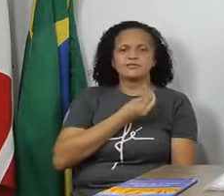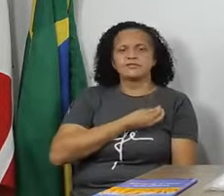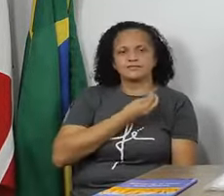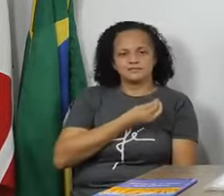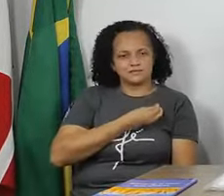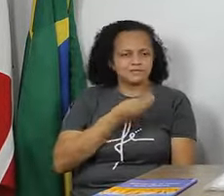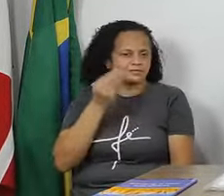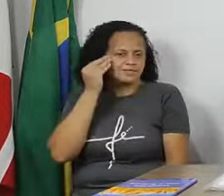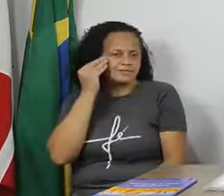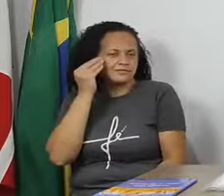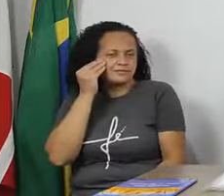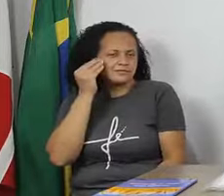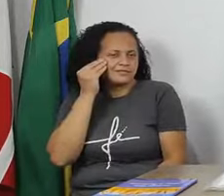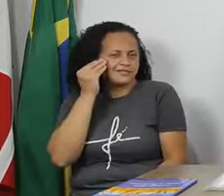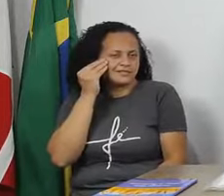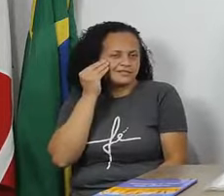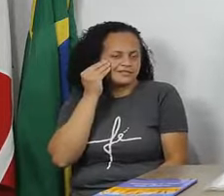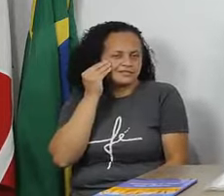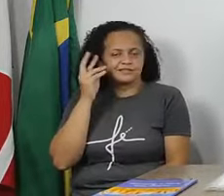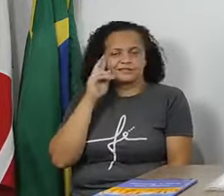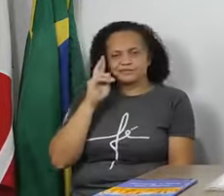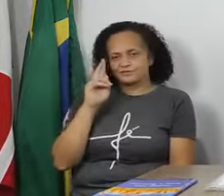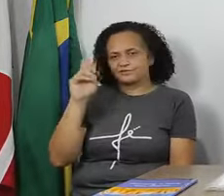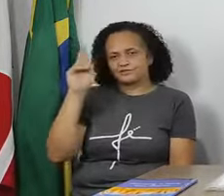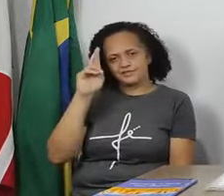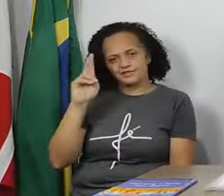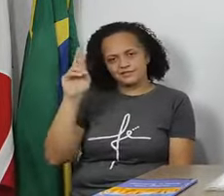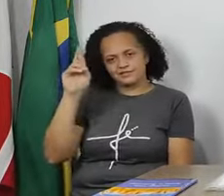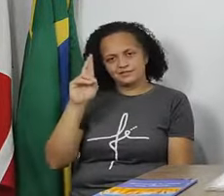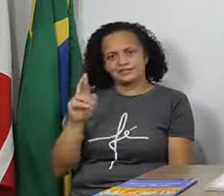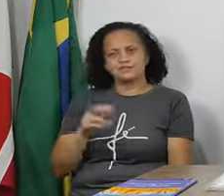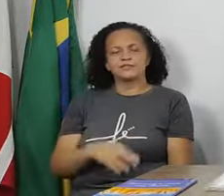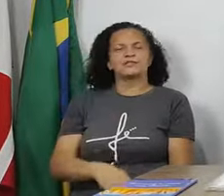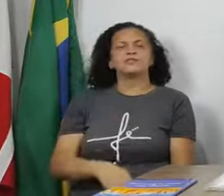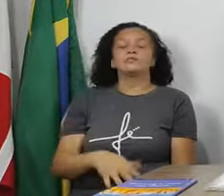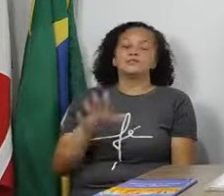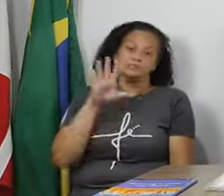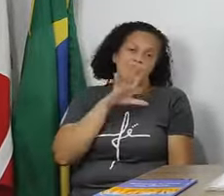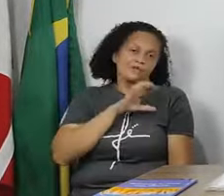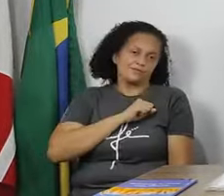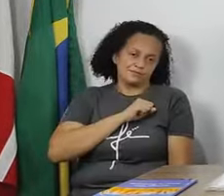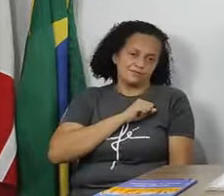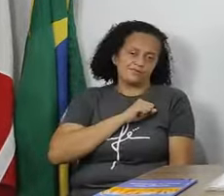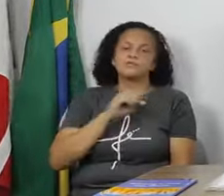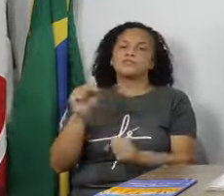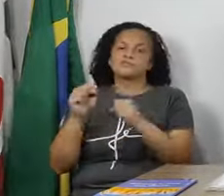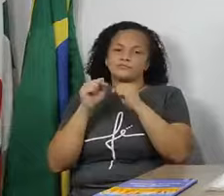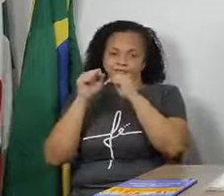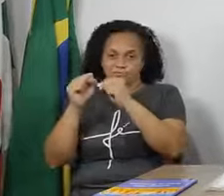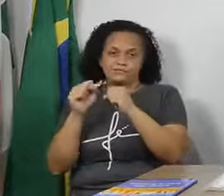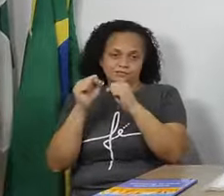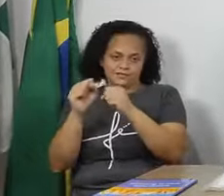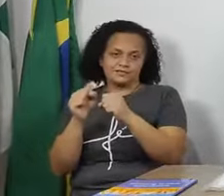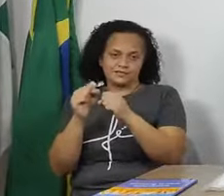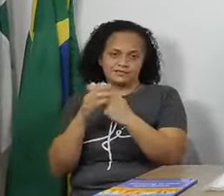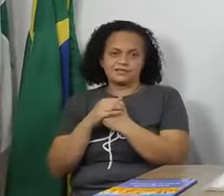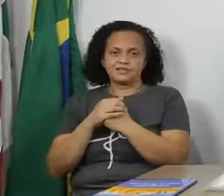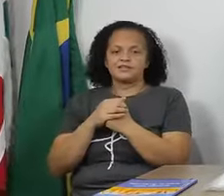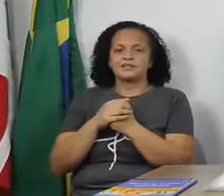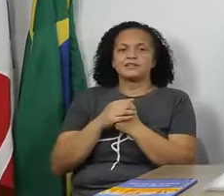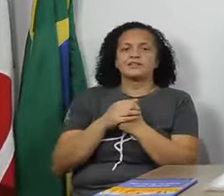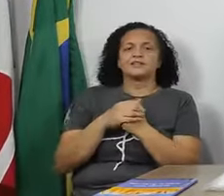vivencia, é o tanto que a gente experimenta acerca do amor de Deus, do poder de Deus, e ouvir